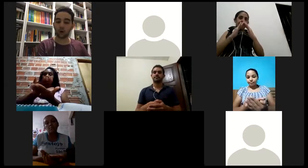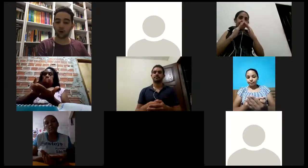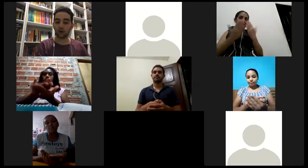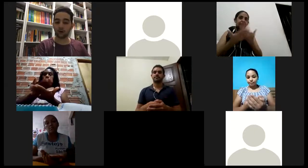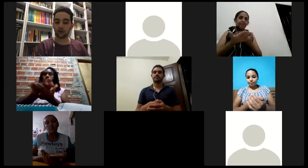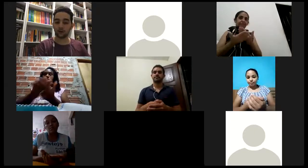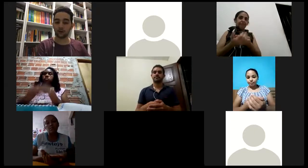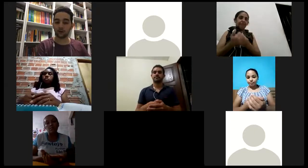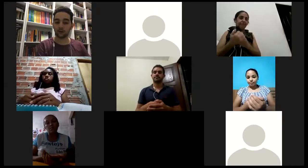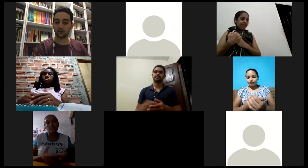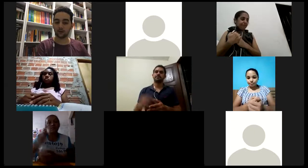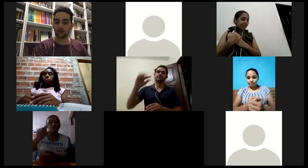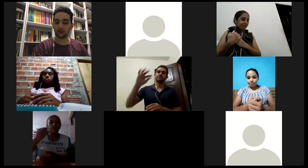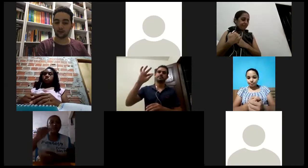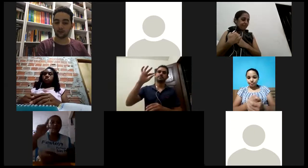cola,